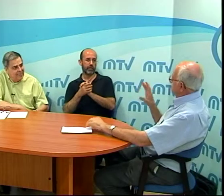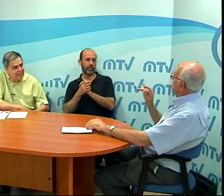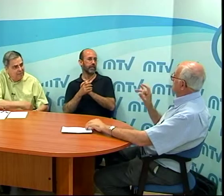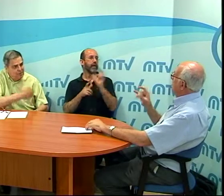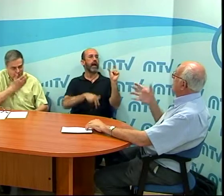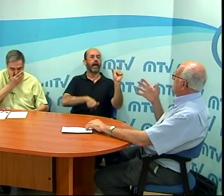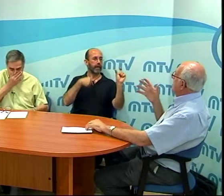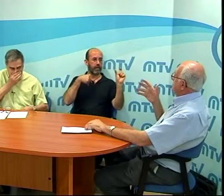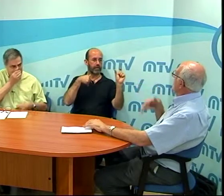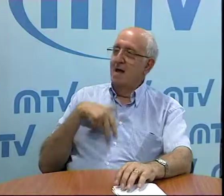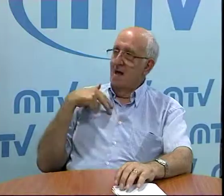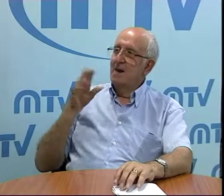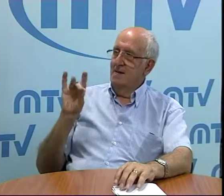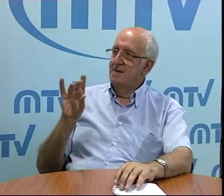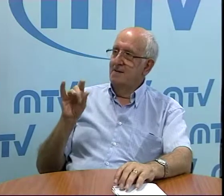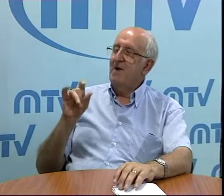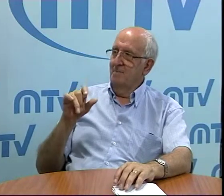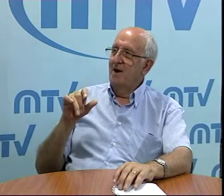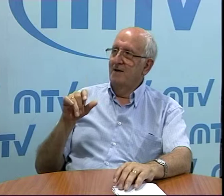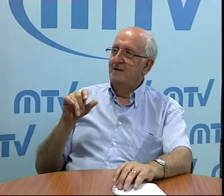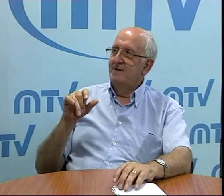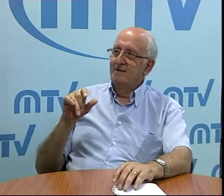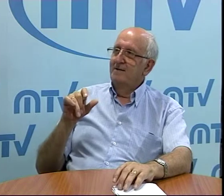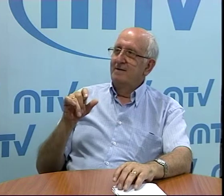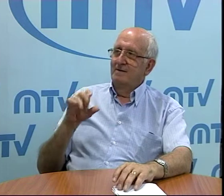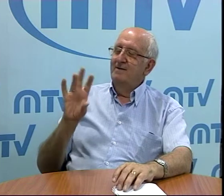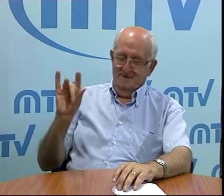Sí, lo que es general.